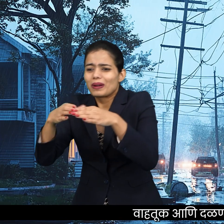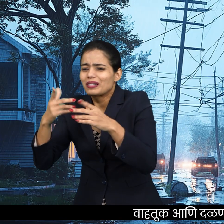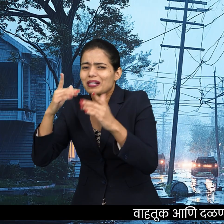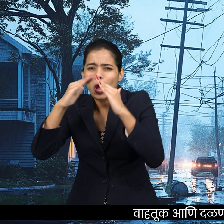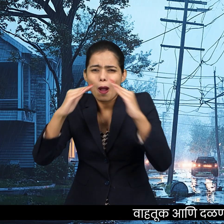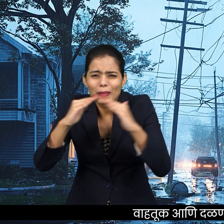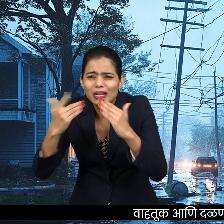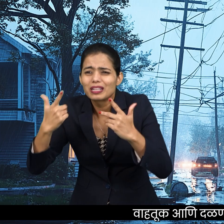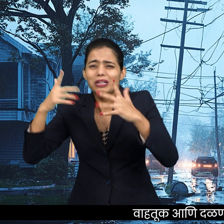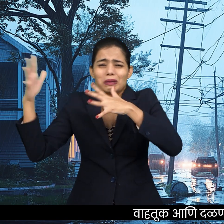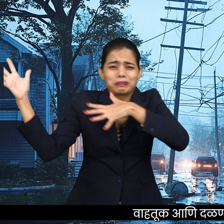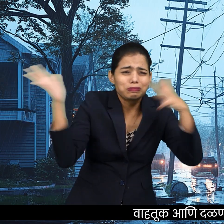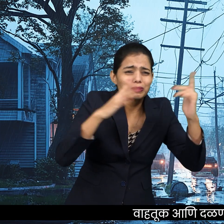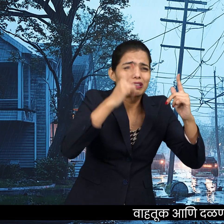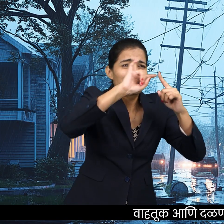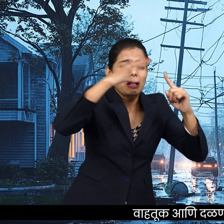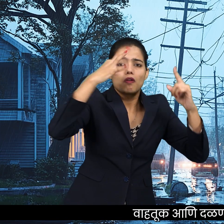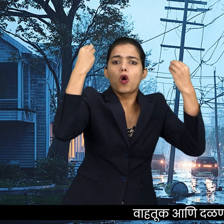व्यत्यय.